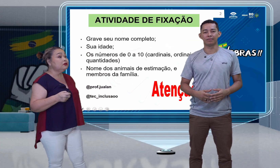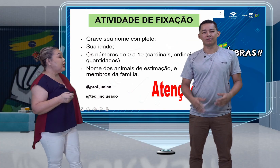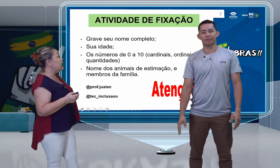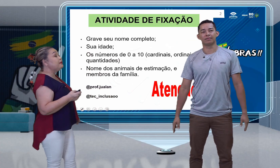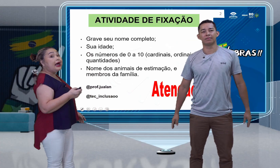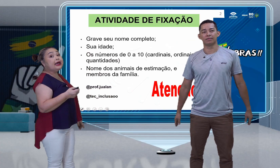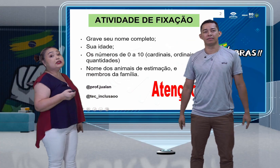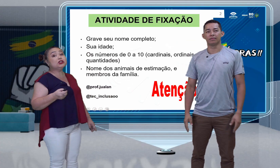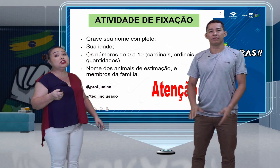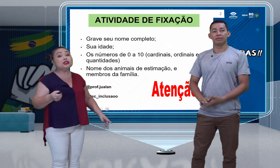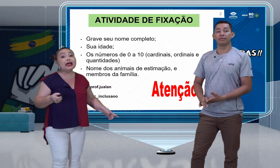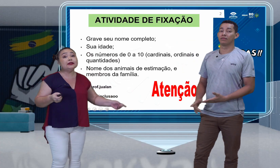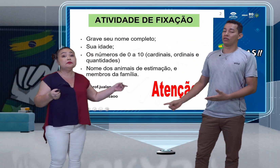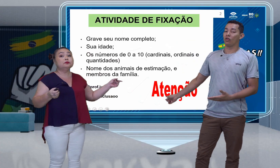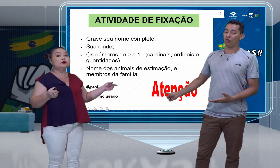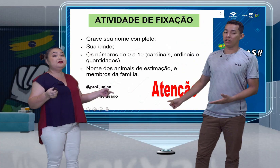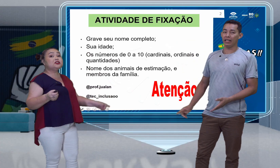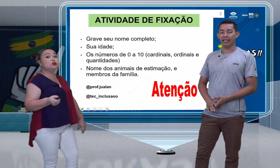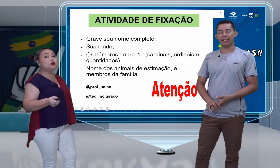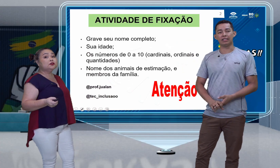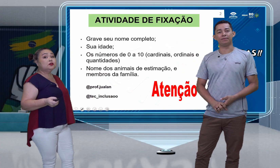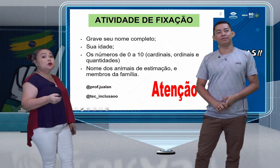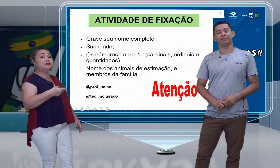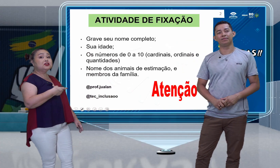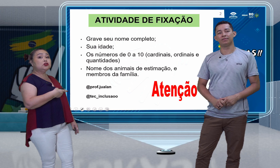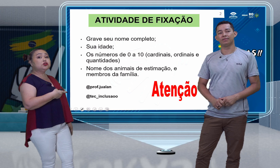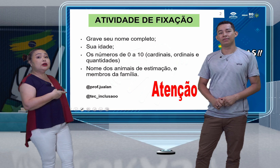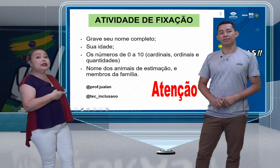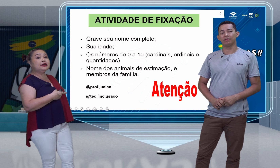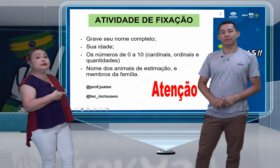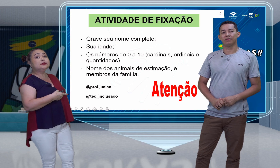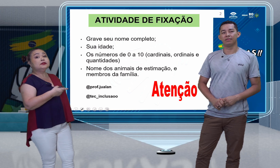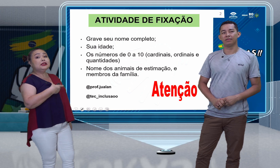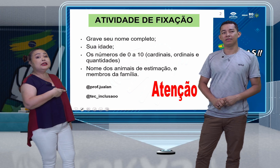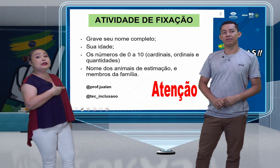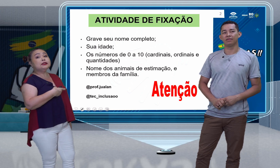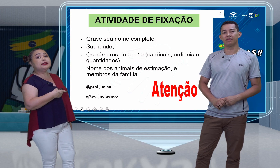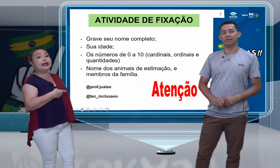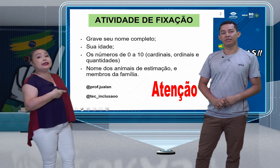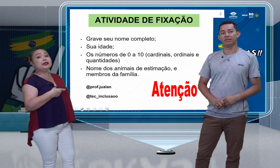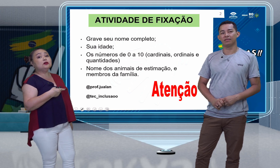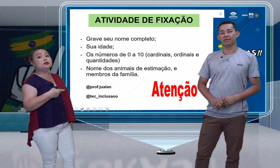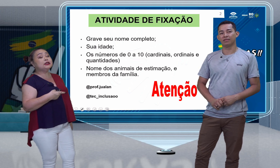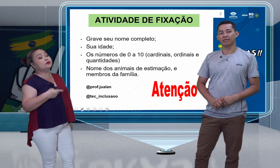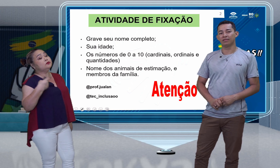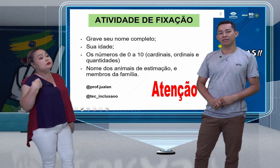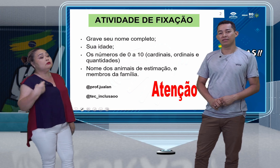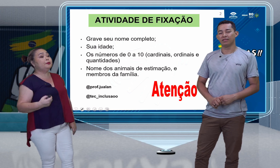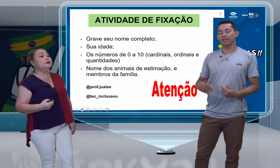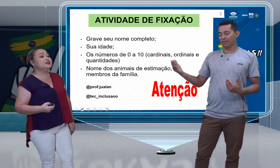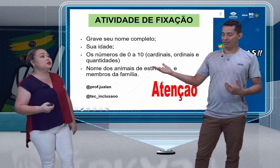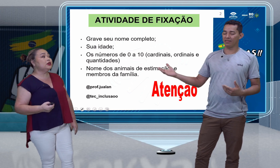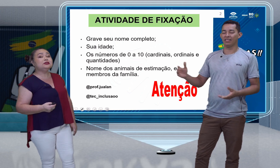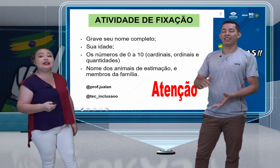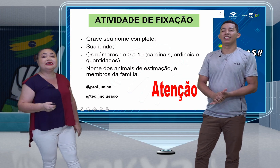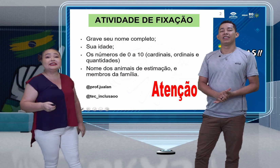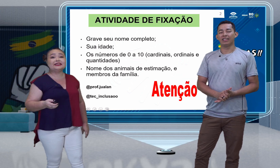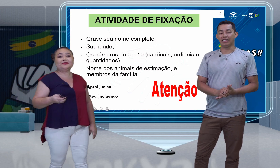Aí marca a gente lá, professor Joalan e TEC Inclusão com a professora Audelina.